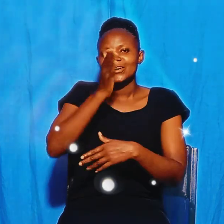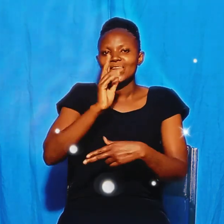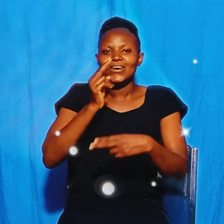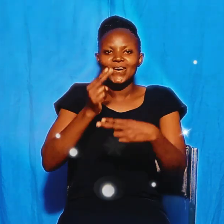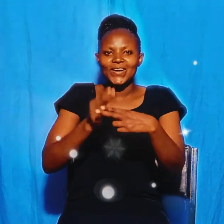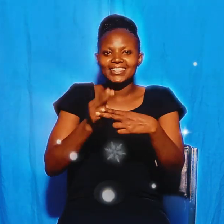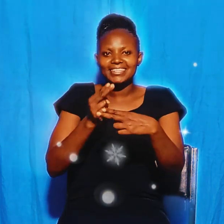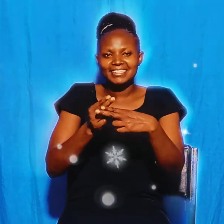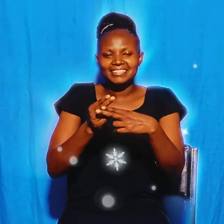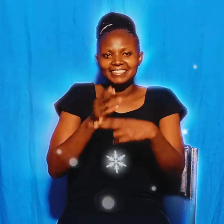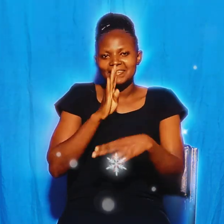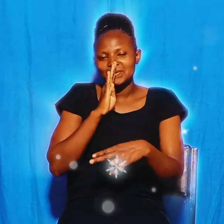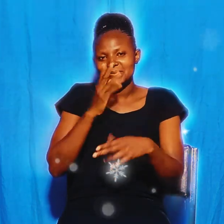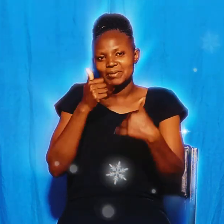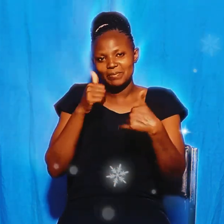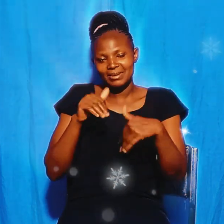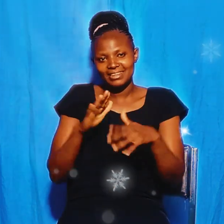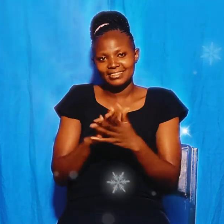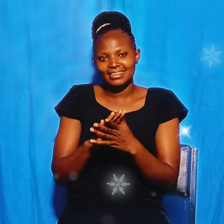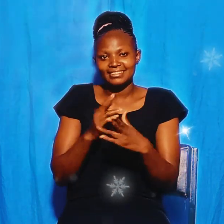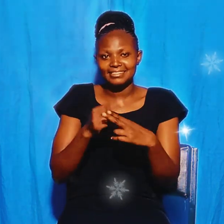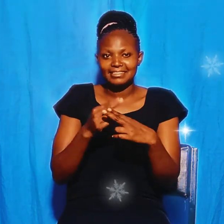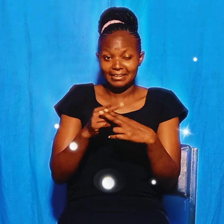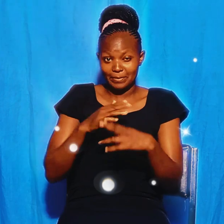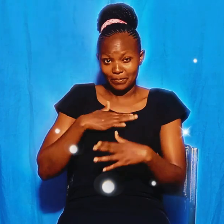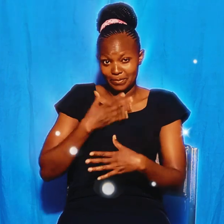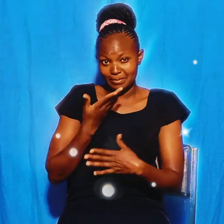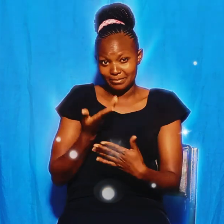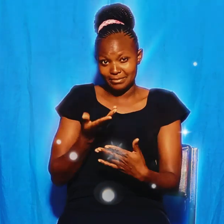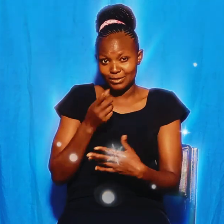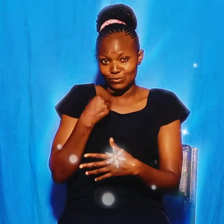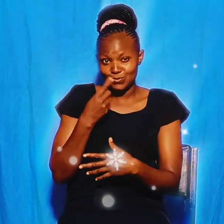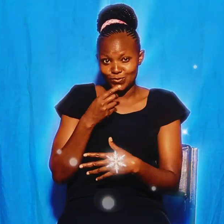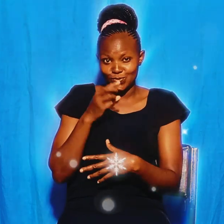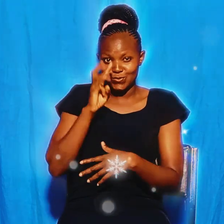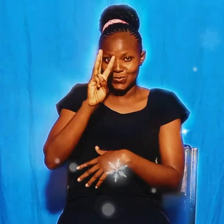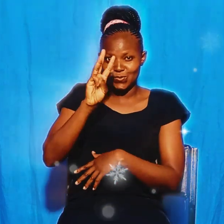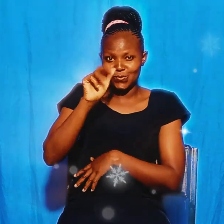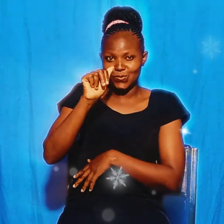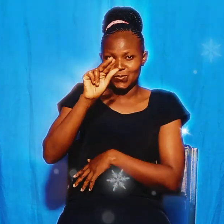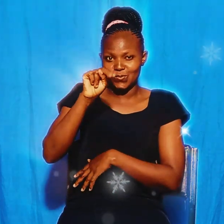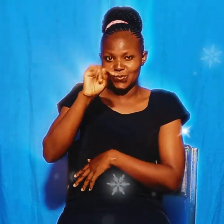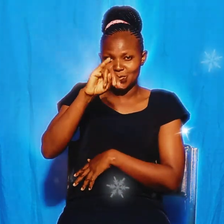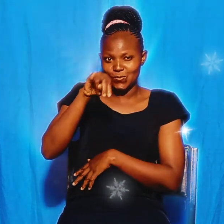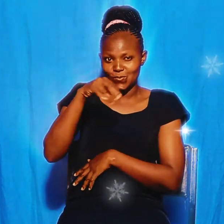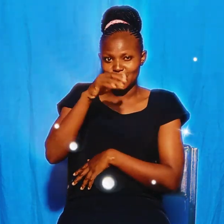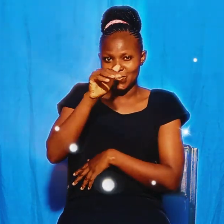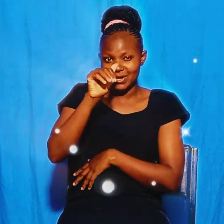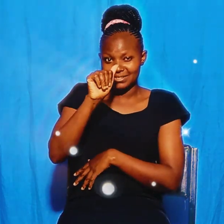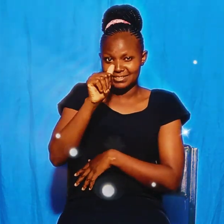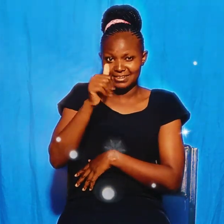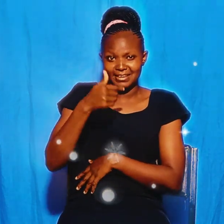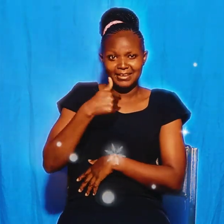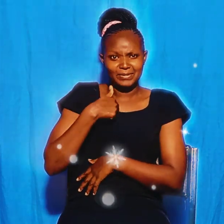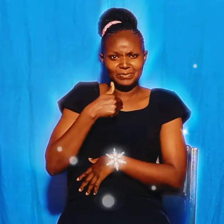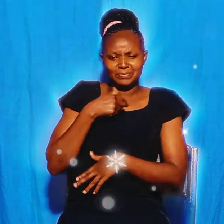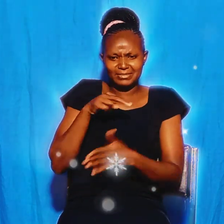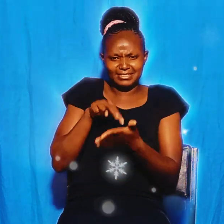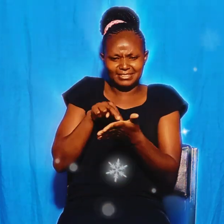Kwa masitwa ni Tawafranceska Wanja Kerori, na niunga ni tebaambe wenyu kumutu